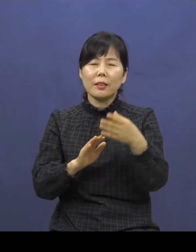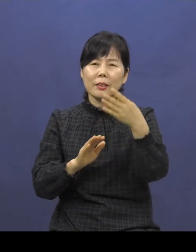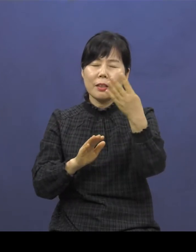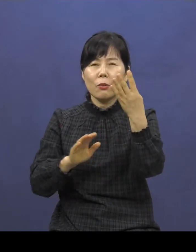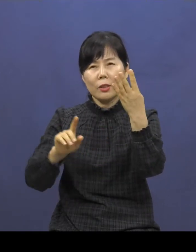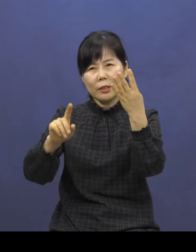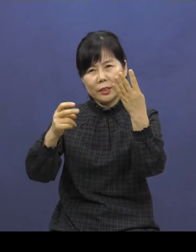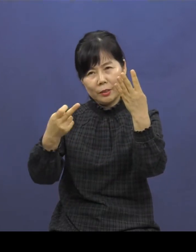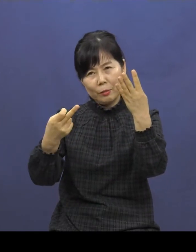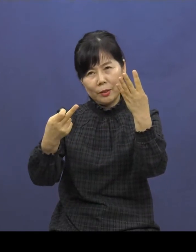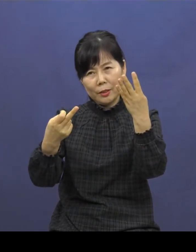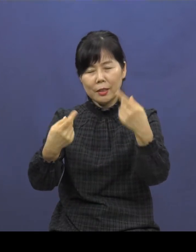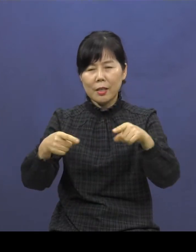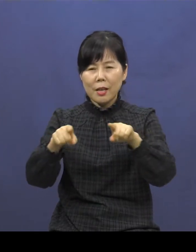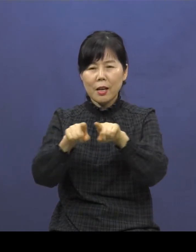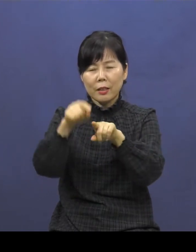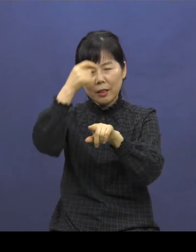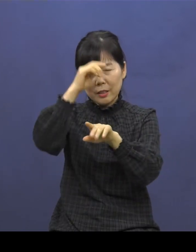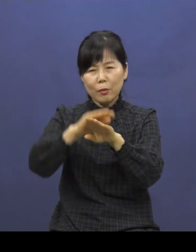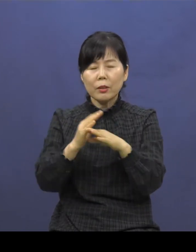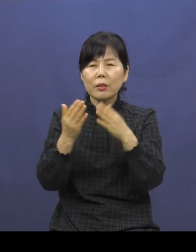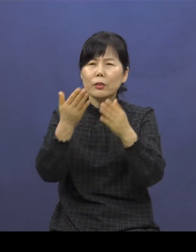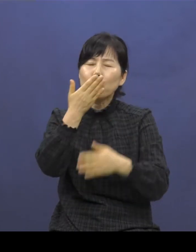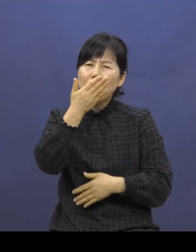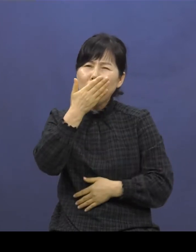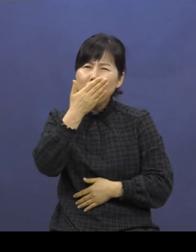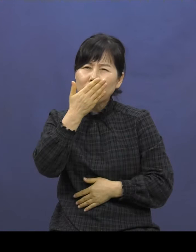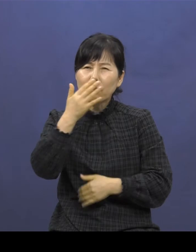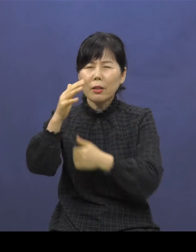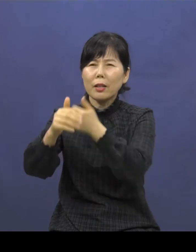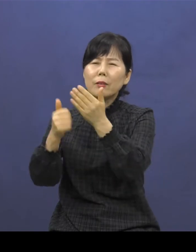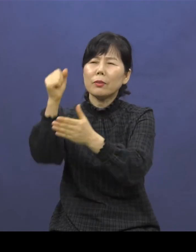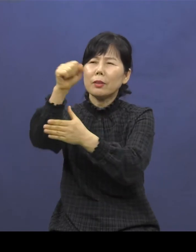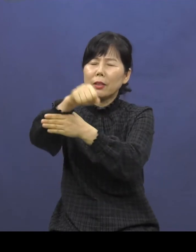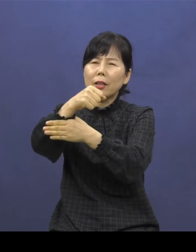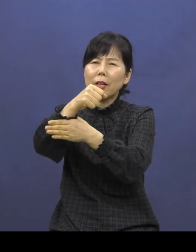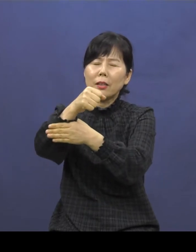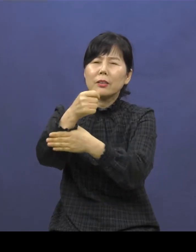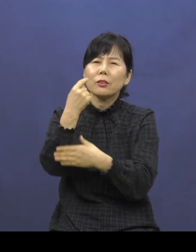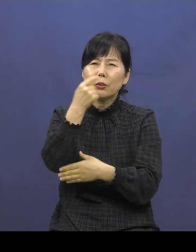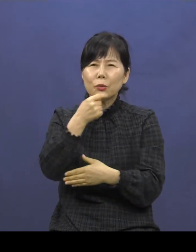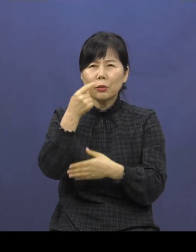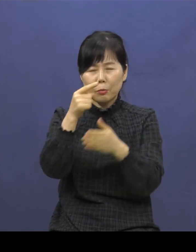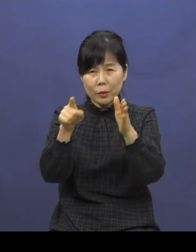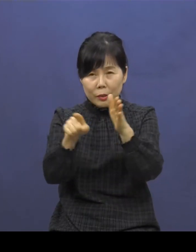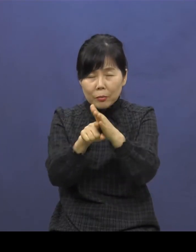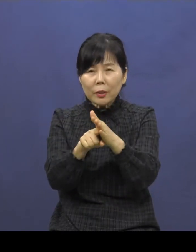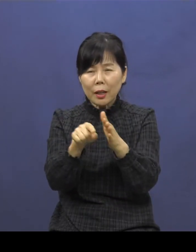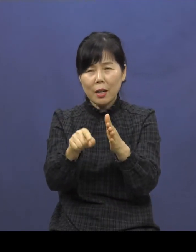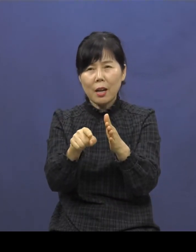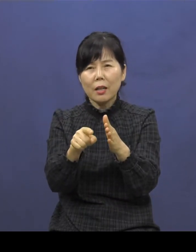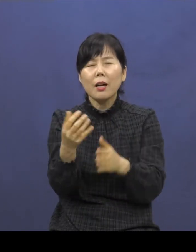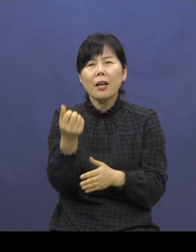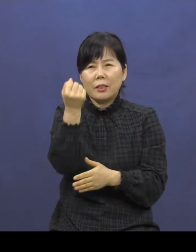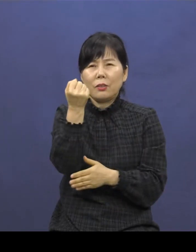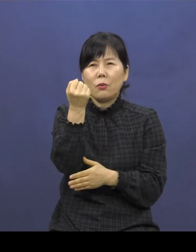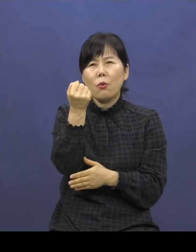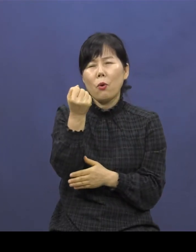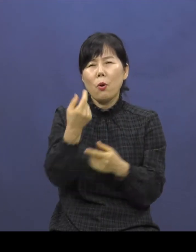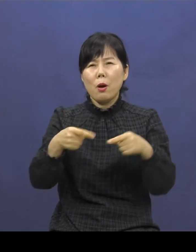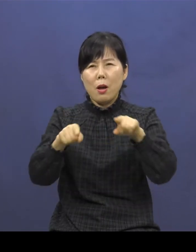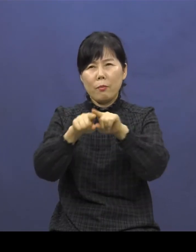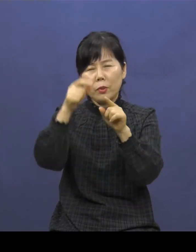부활주일은 우리가 함께 모여 예배할 수 있게 하여 주옵소서. 그렇게 주님 허락하실 줄 믿습니다 라는 믿음으로